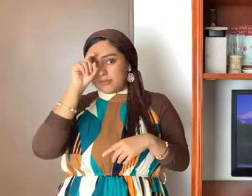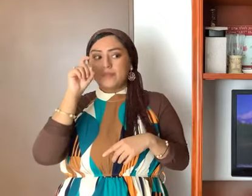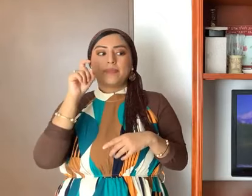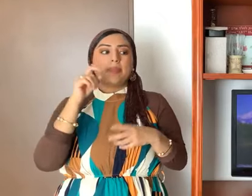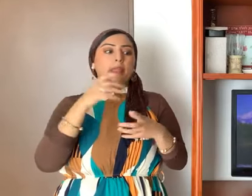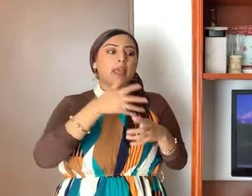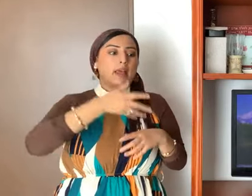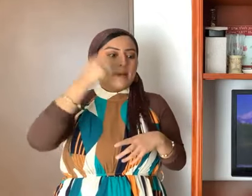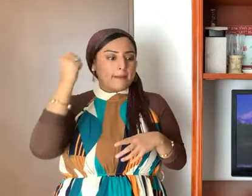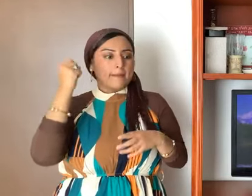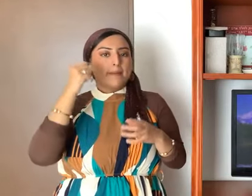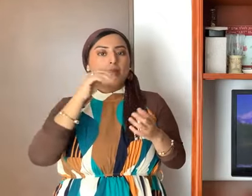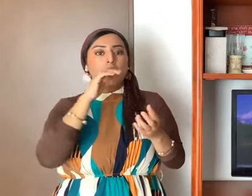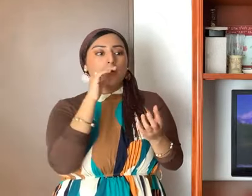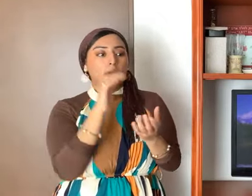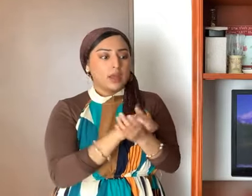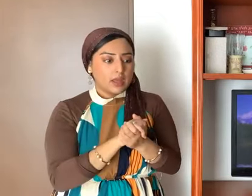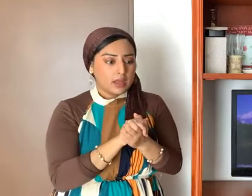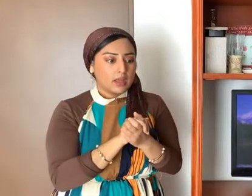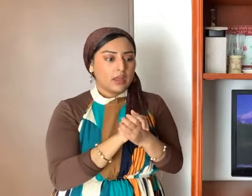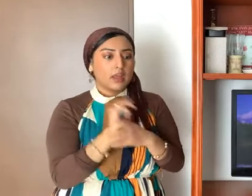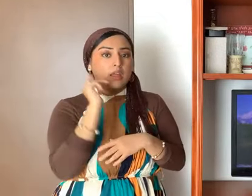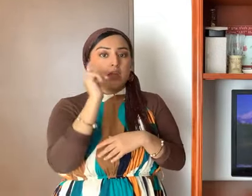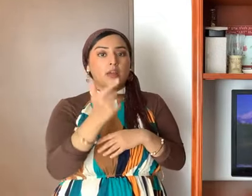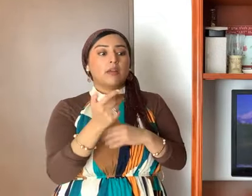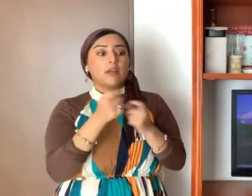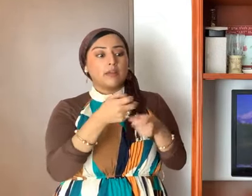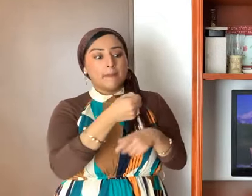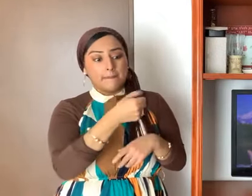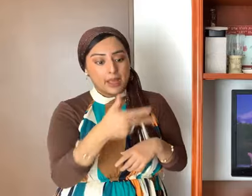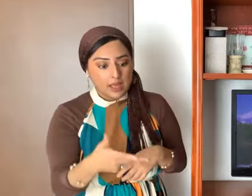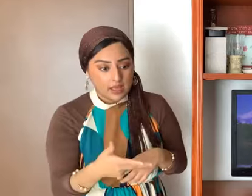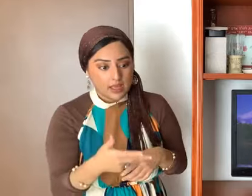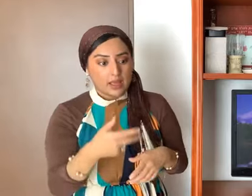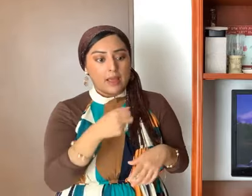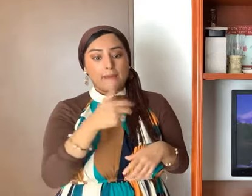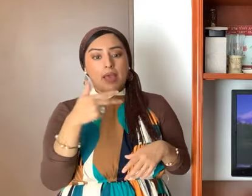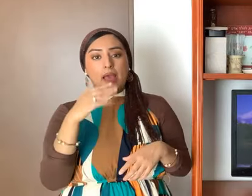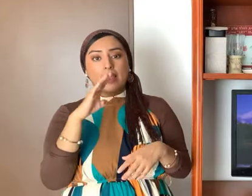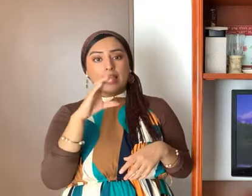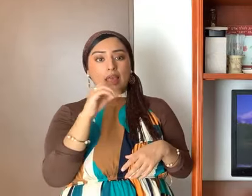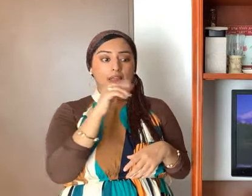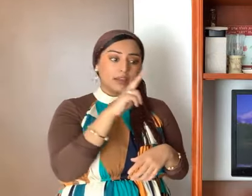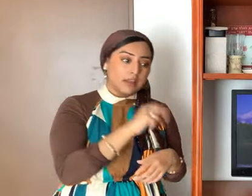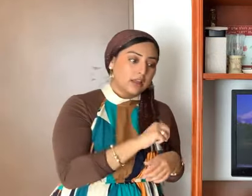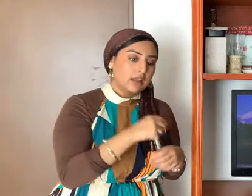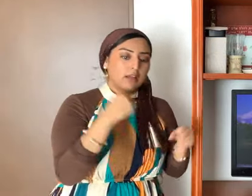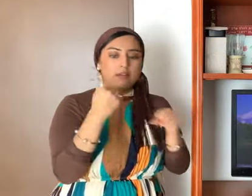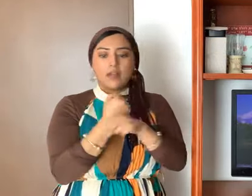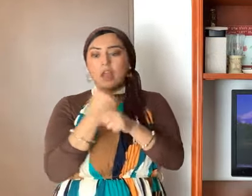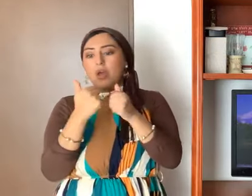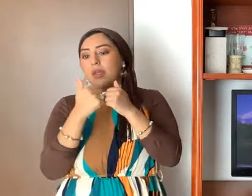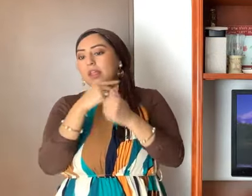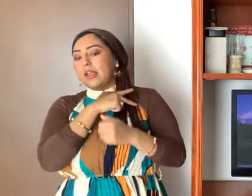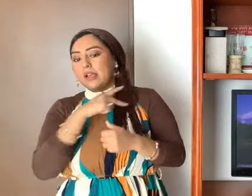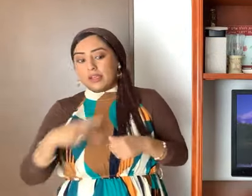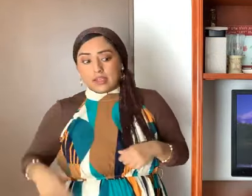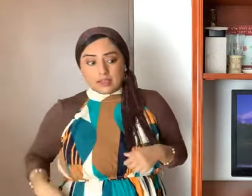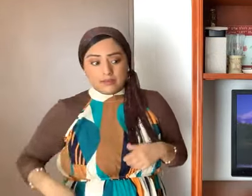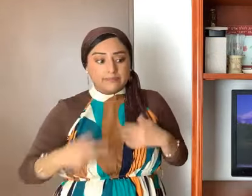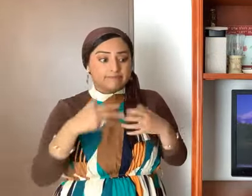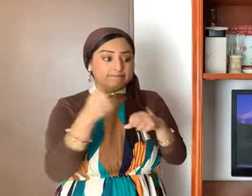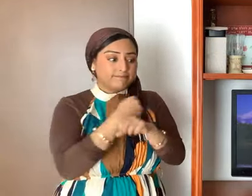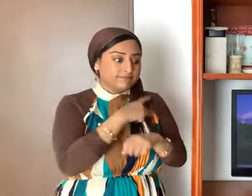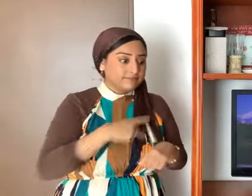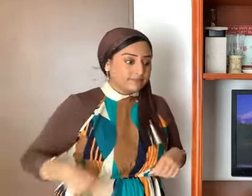le quitaron a su esposa, después se la devolvieron, regresó a Canaán, tuvo que pelear con reyes, después de que